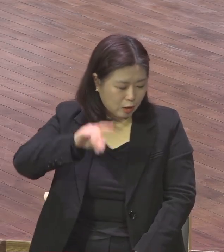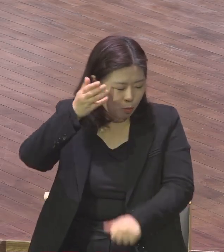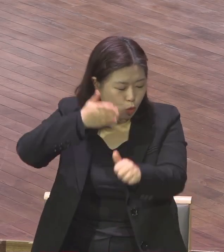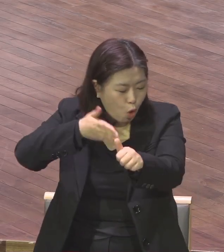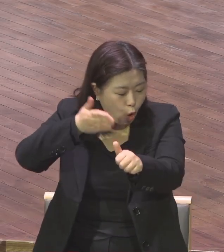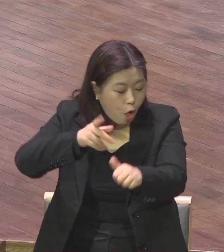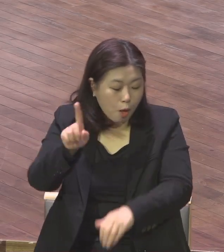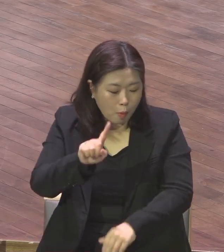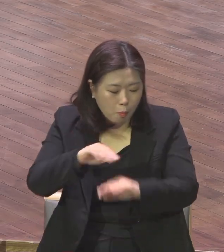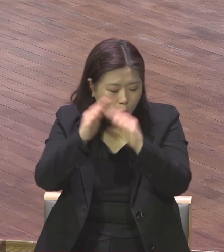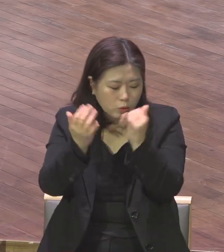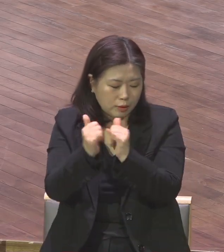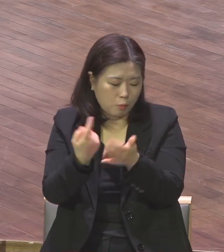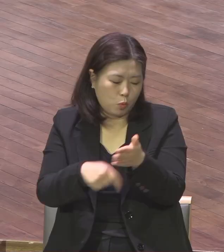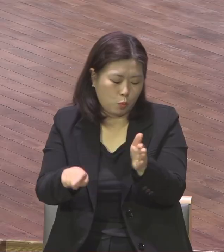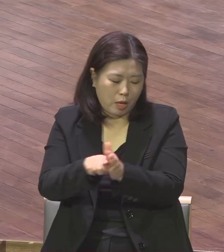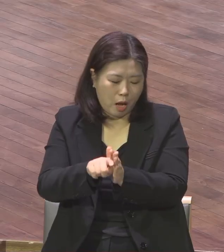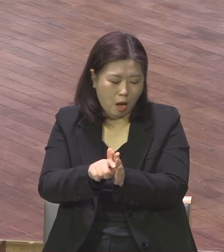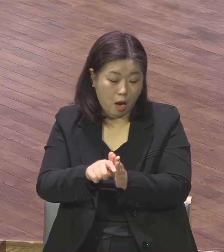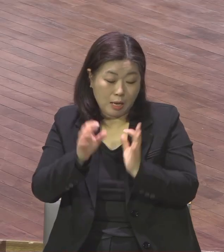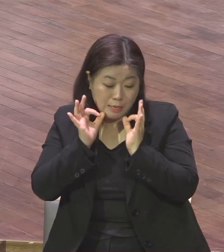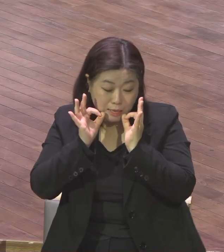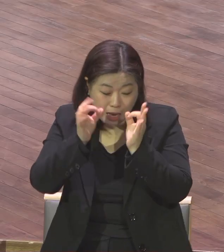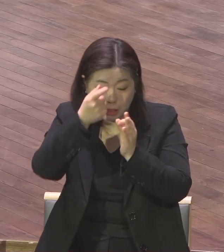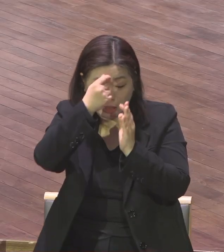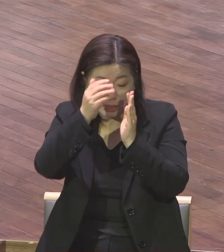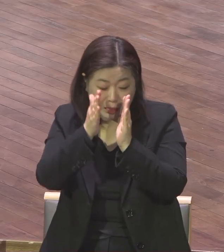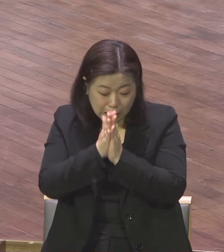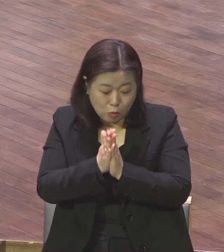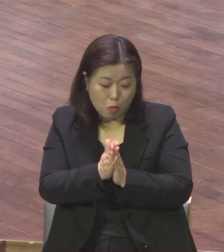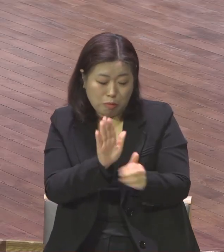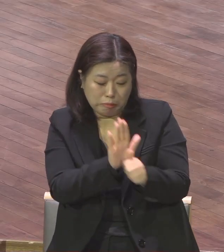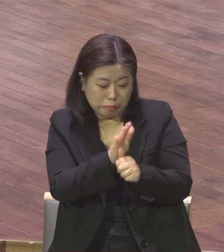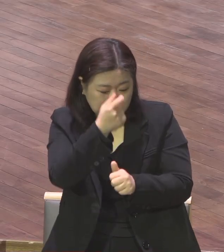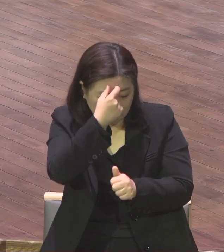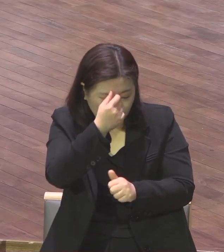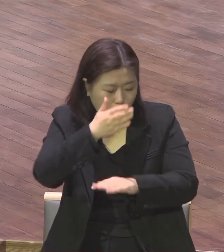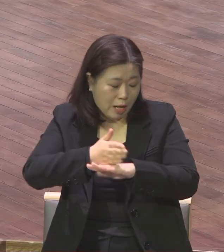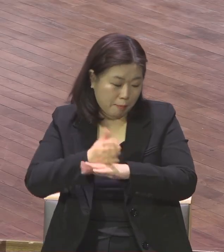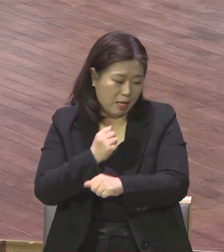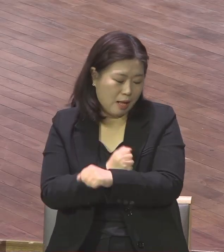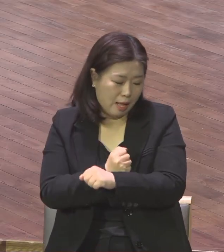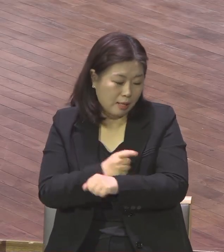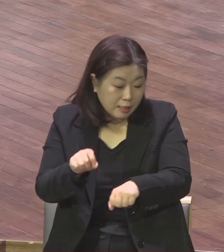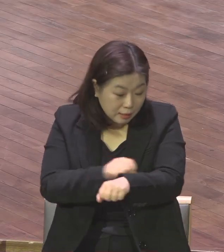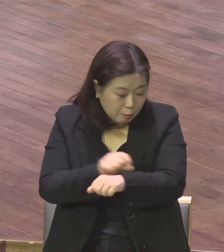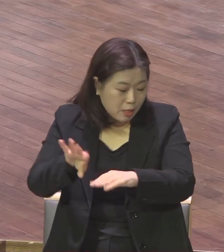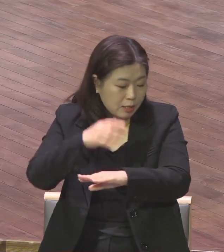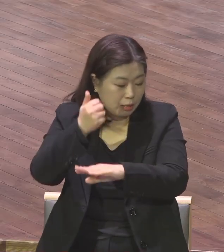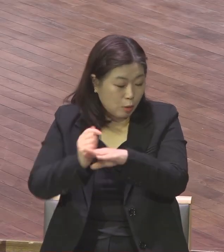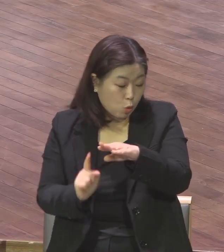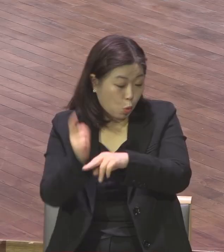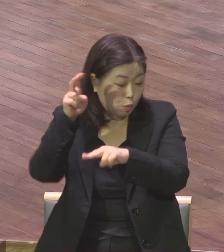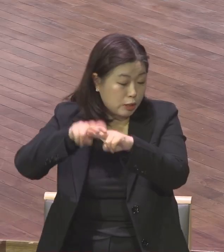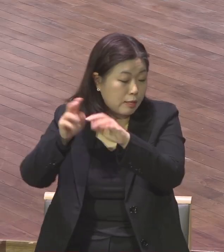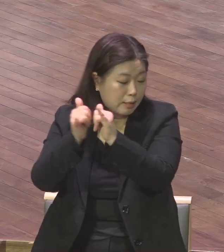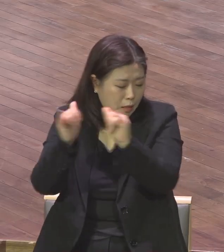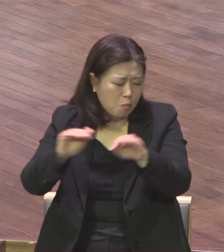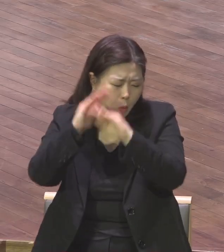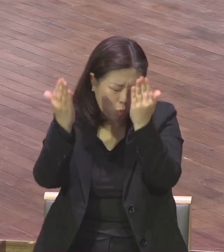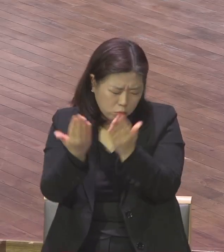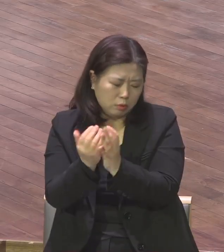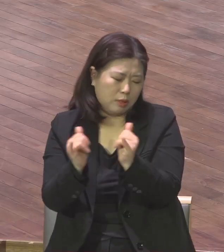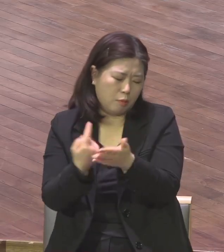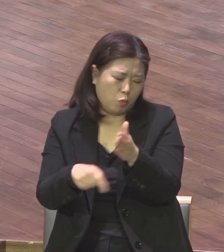권하노니 모든 사람을 위하여 간구와 기도와 도고와 감사를 하되 임금들과 높은 지위에 있는